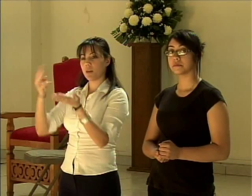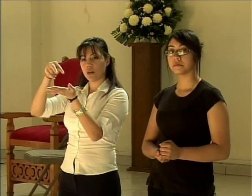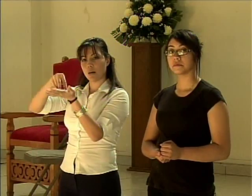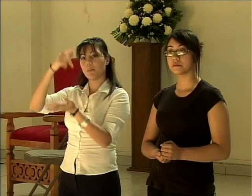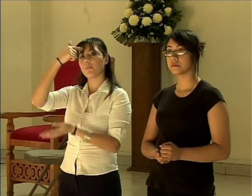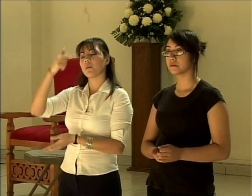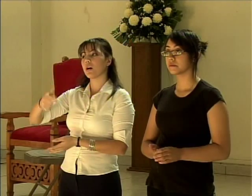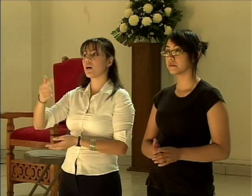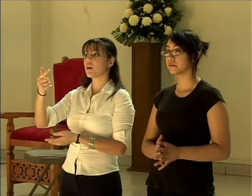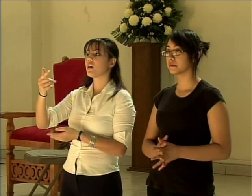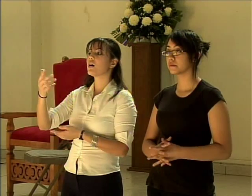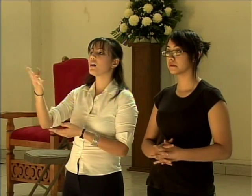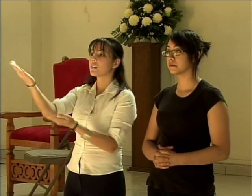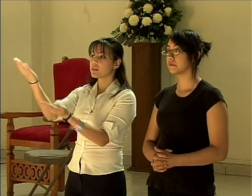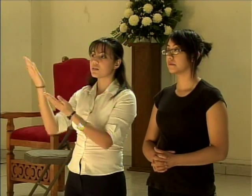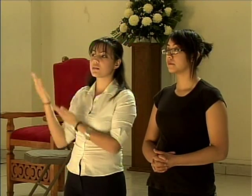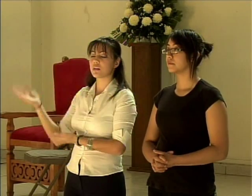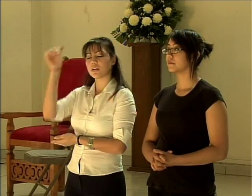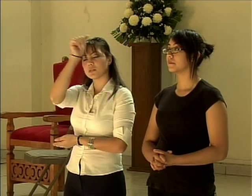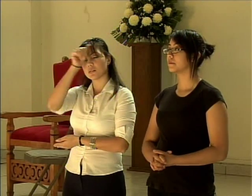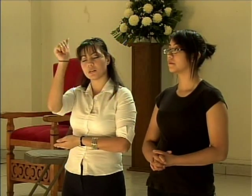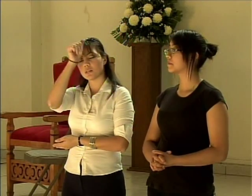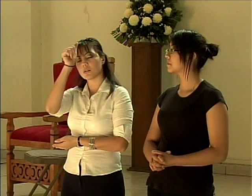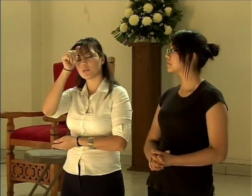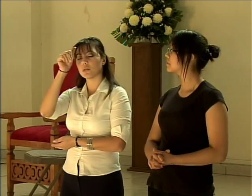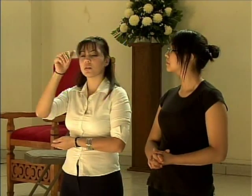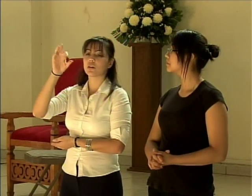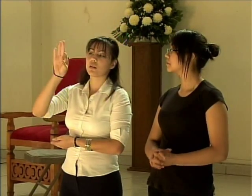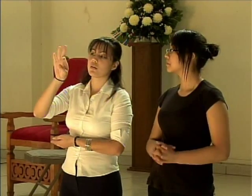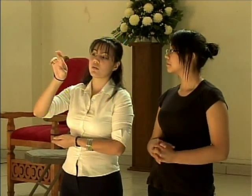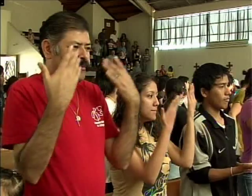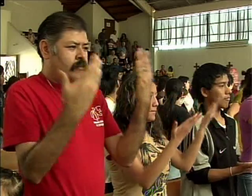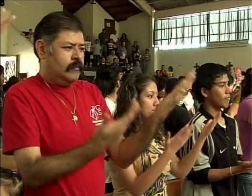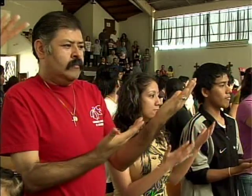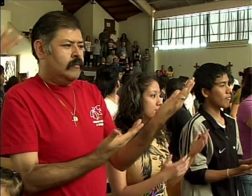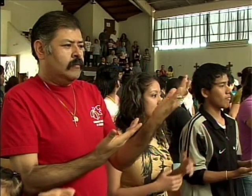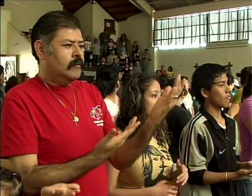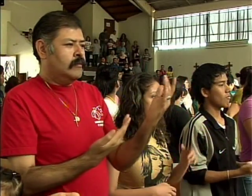sordos y a su familia en la unidad de medicina familiar número 19 en Tijuana.